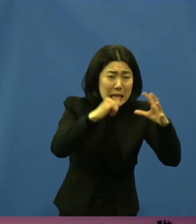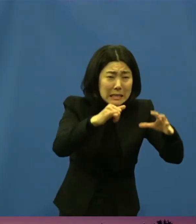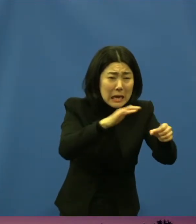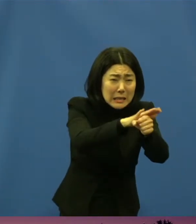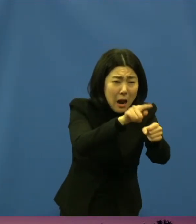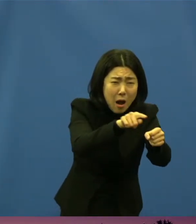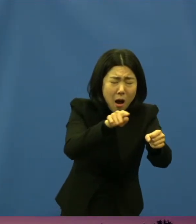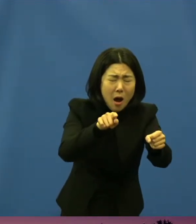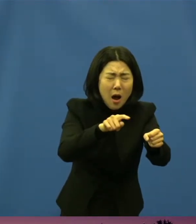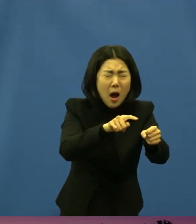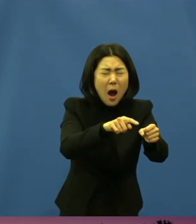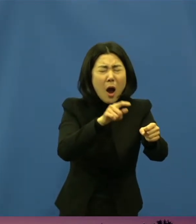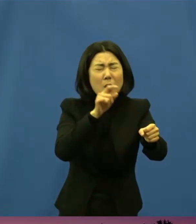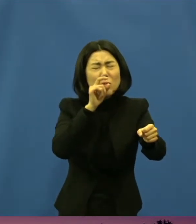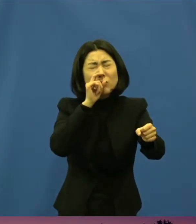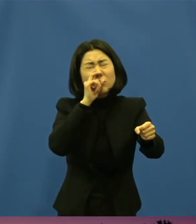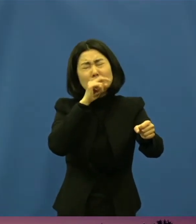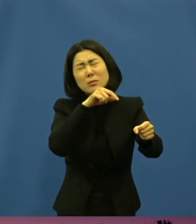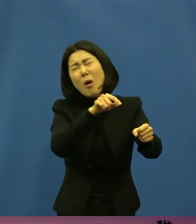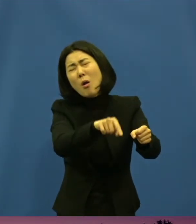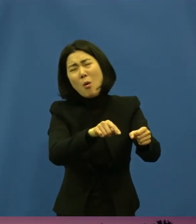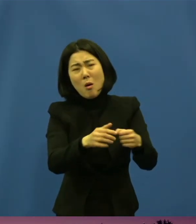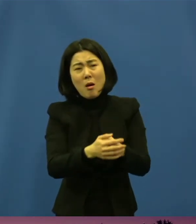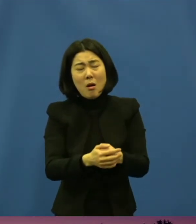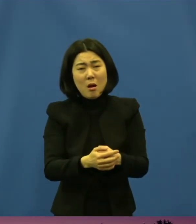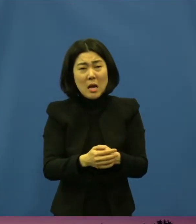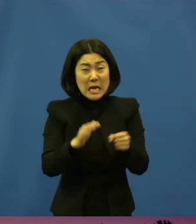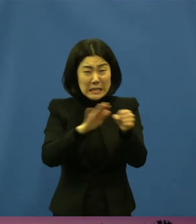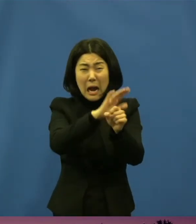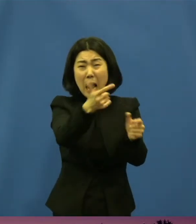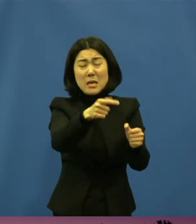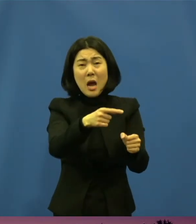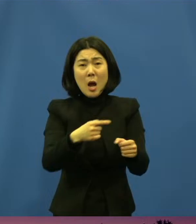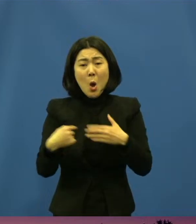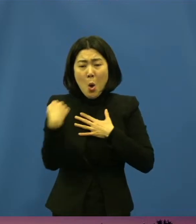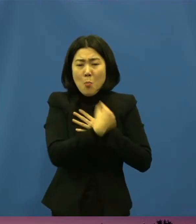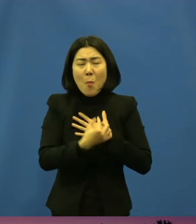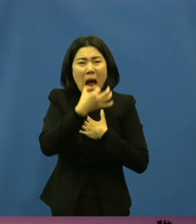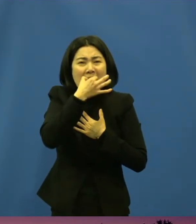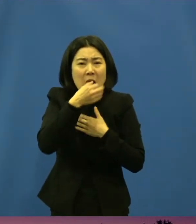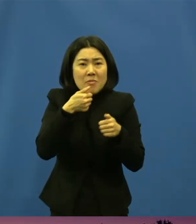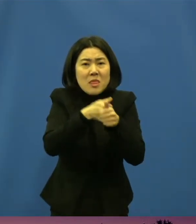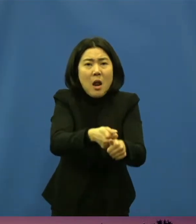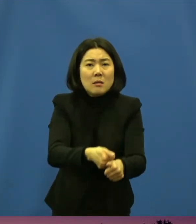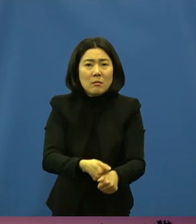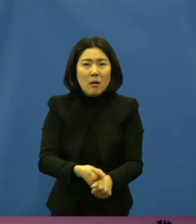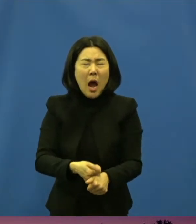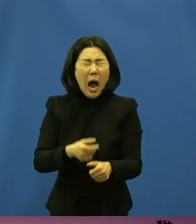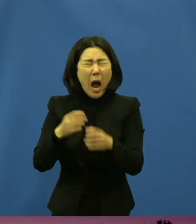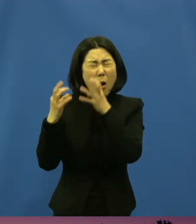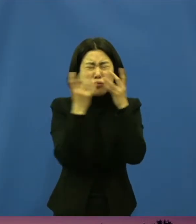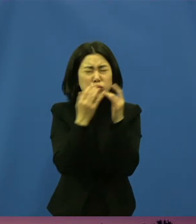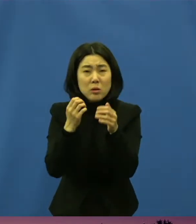그래서 우리가 할 일은 왜곡된 걸 바로잡는 일이에요. 진리를 왜곡된 것을 우리가 바로잡는 일이에요.